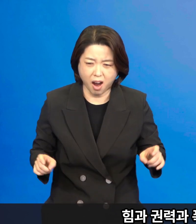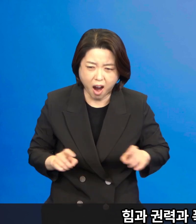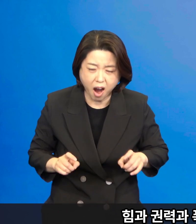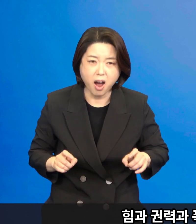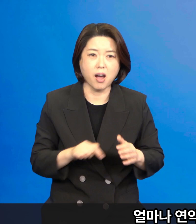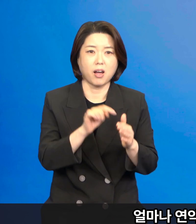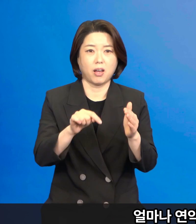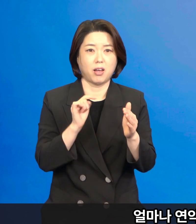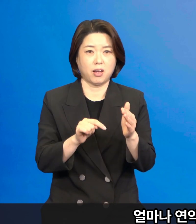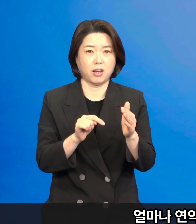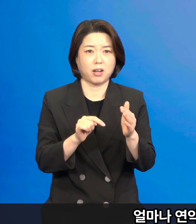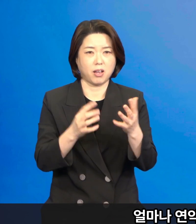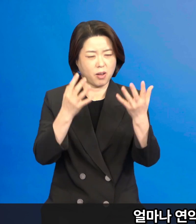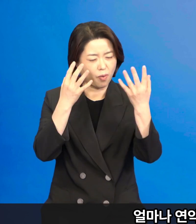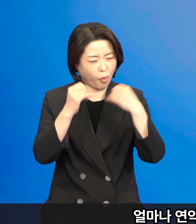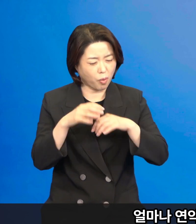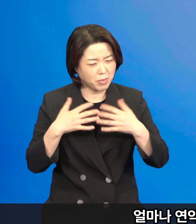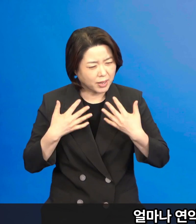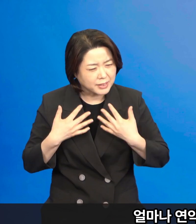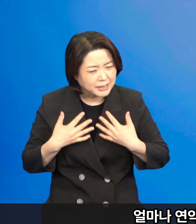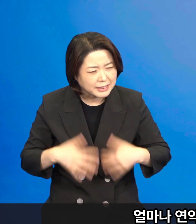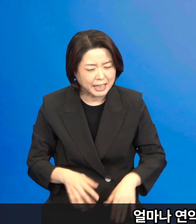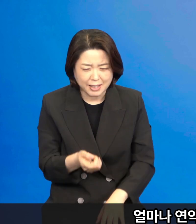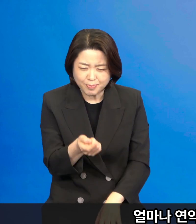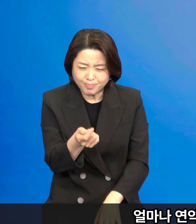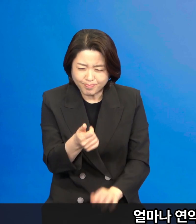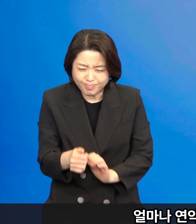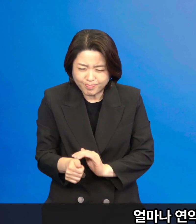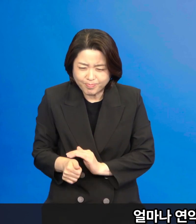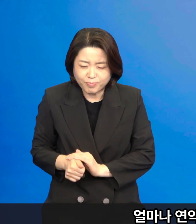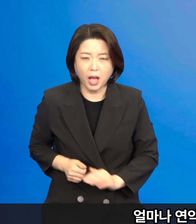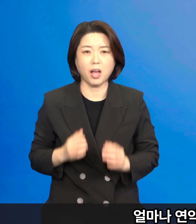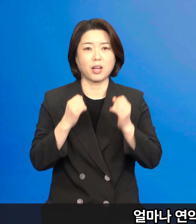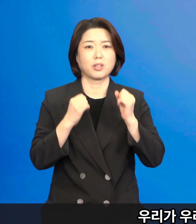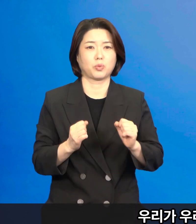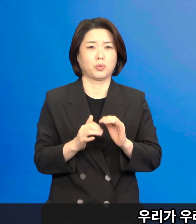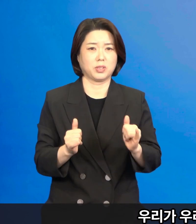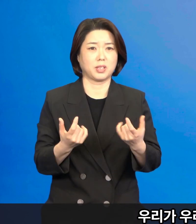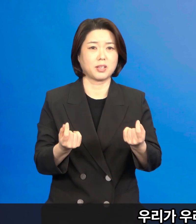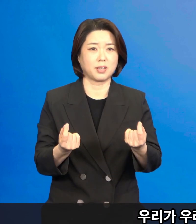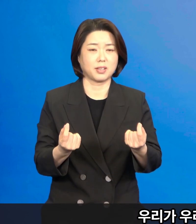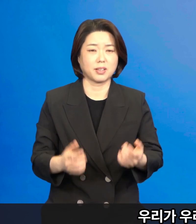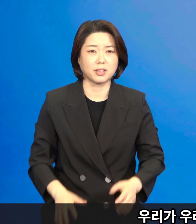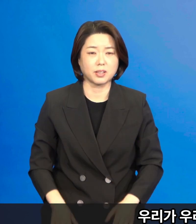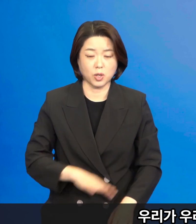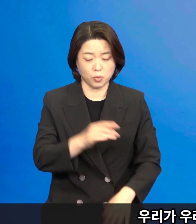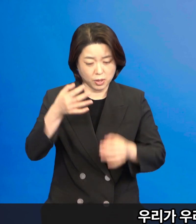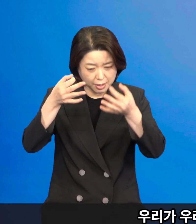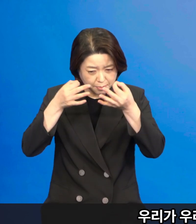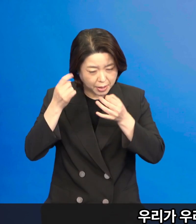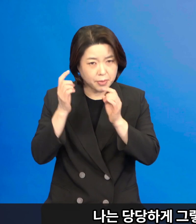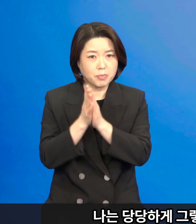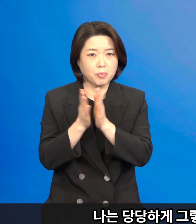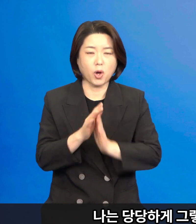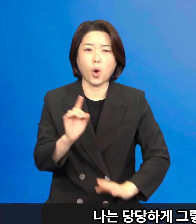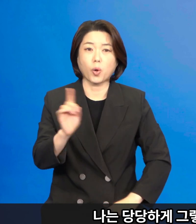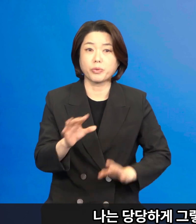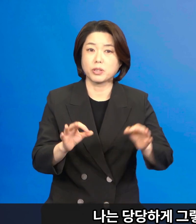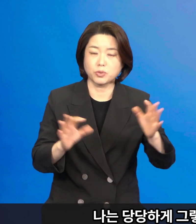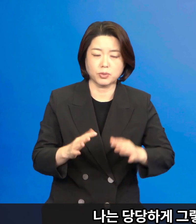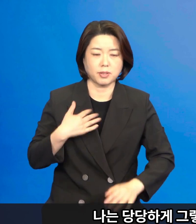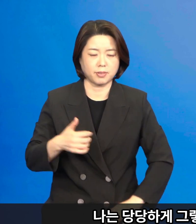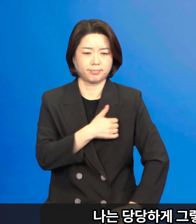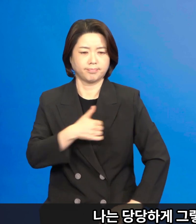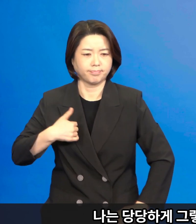속에 얼마나 연약한 존재인지 모릅니다. 우리가 우리 스스로 어떤 순간에 나는